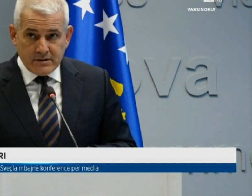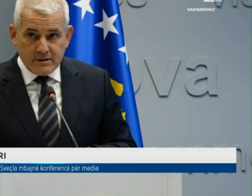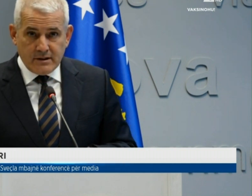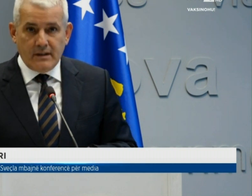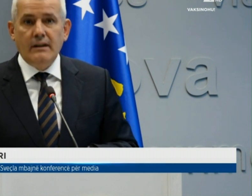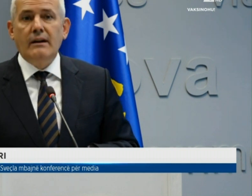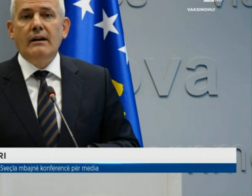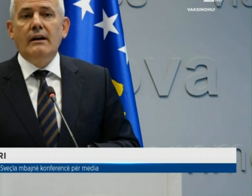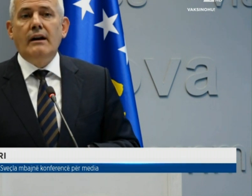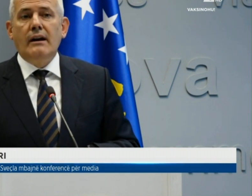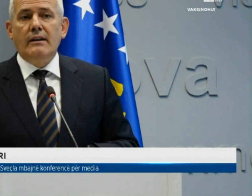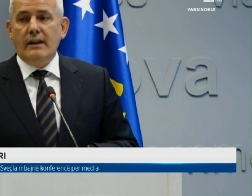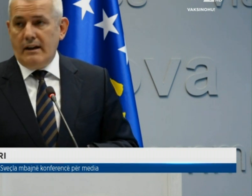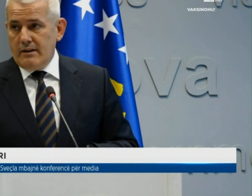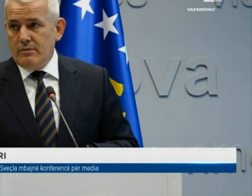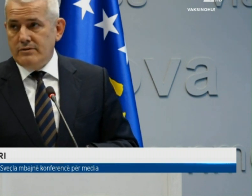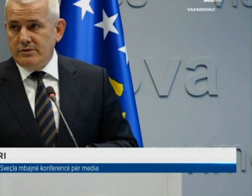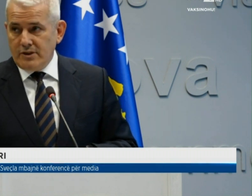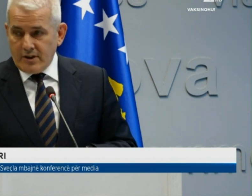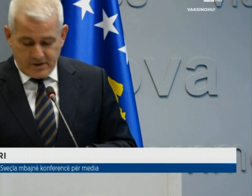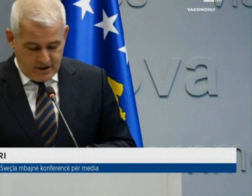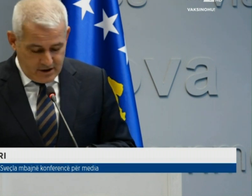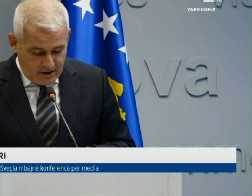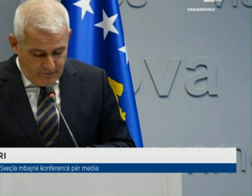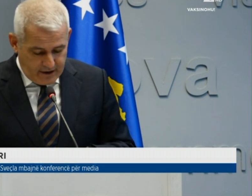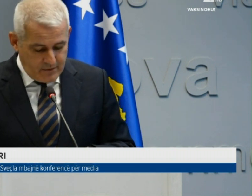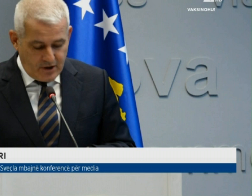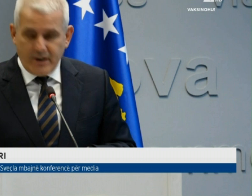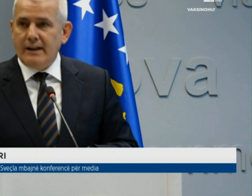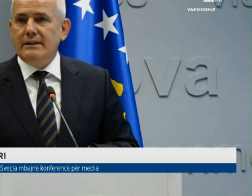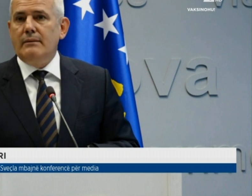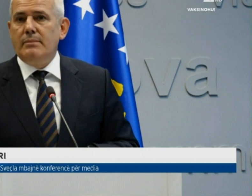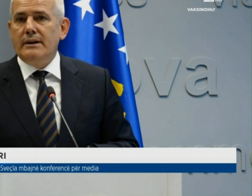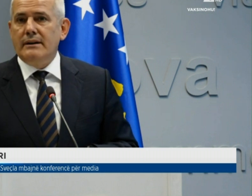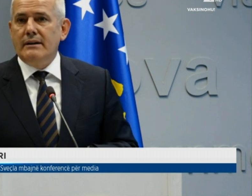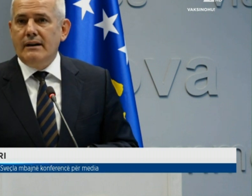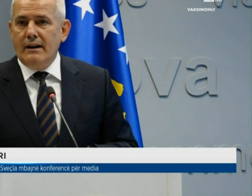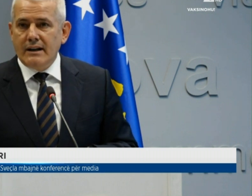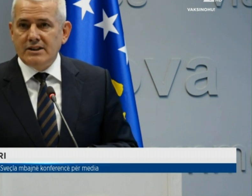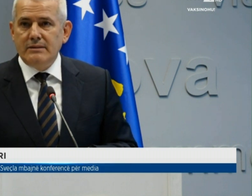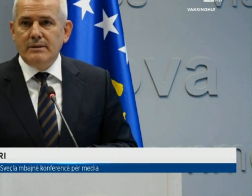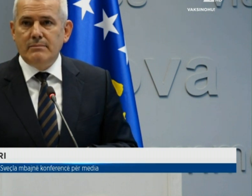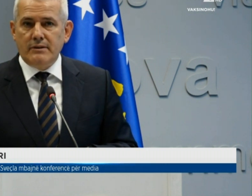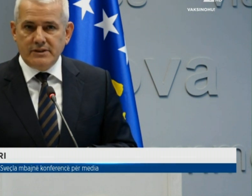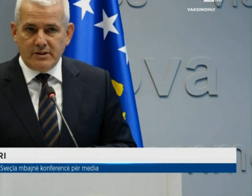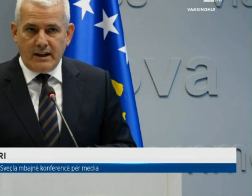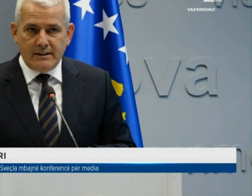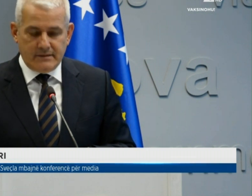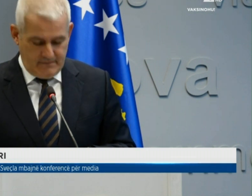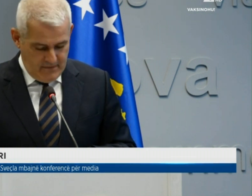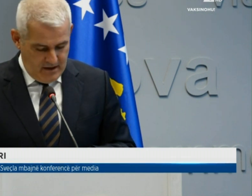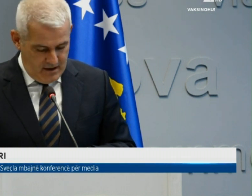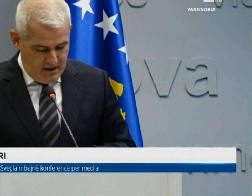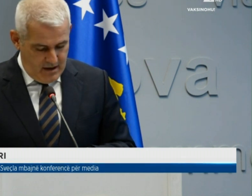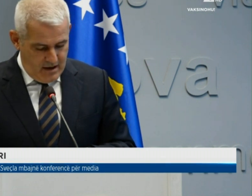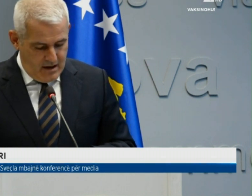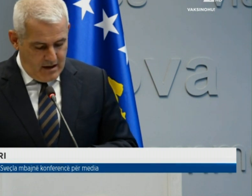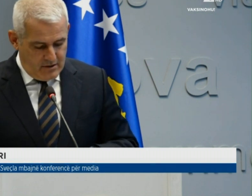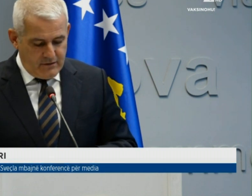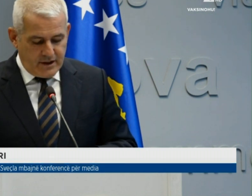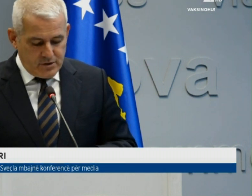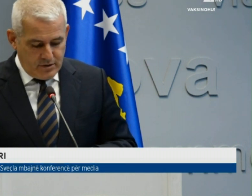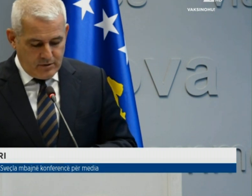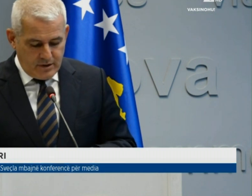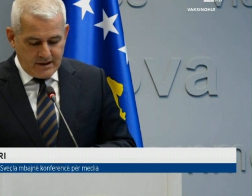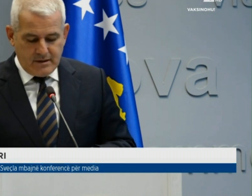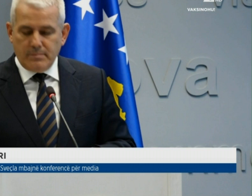Kosovës, dhe edhe unë shfrytëzoj rastin ti falenderoj ata për angazhimin profesional, do